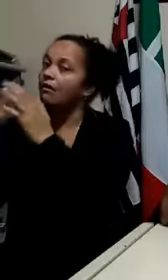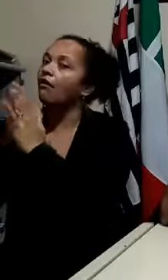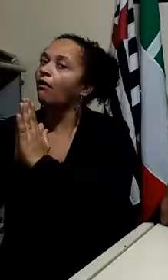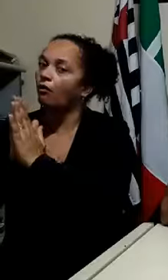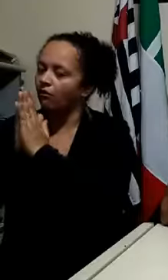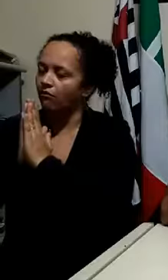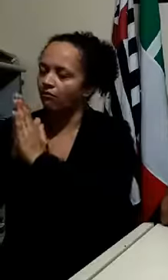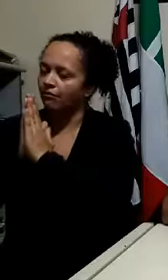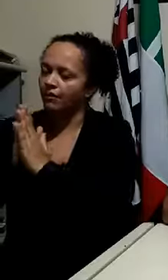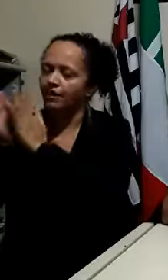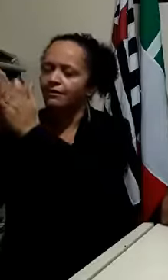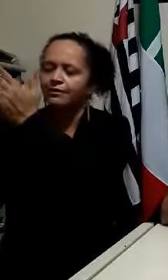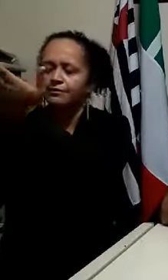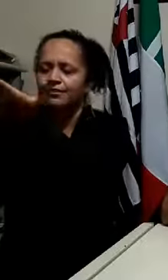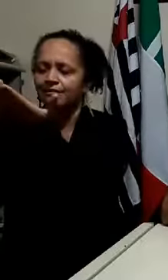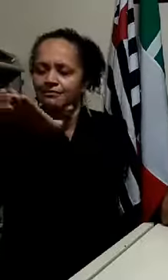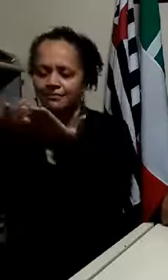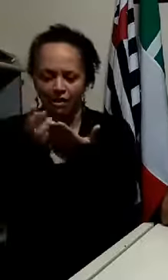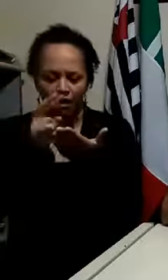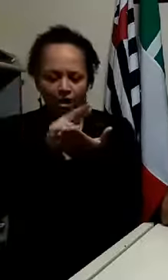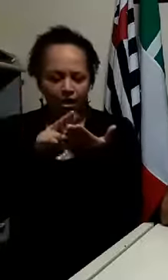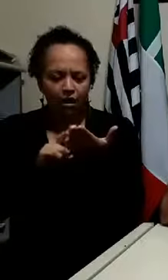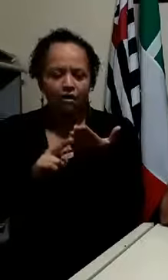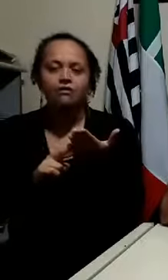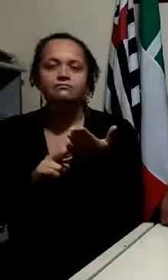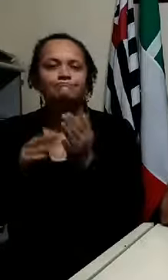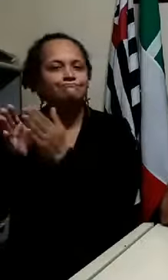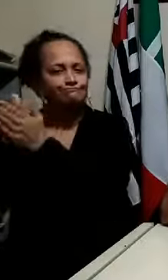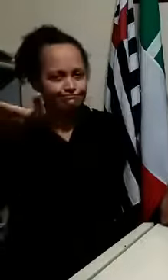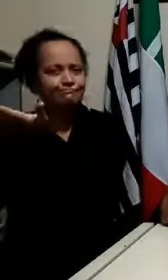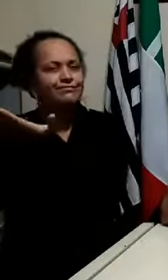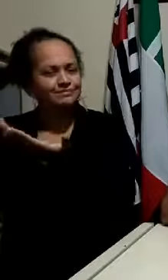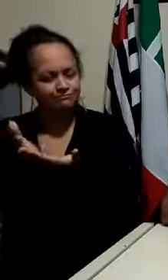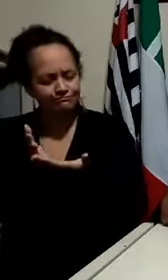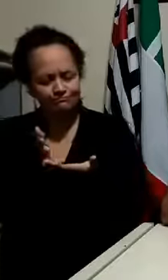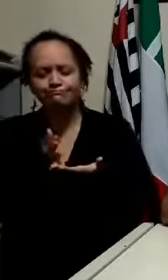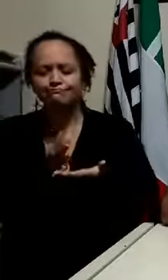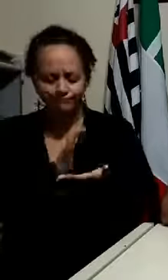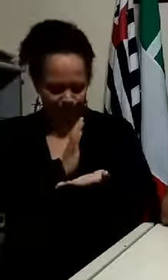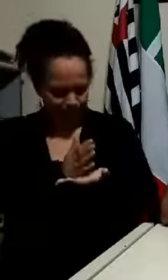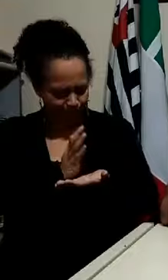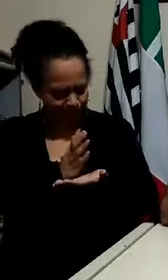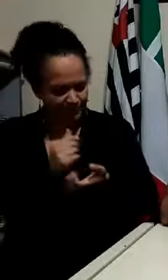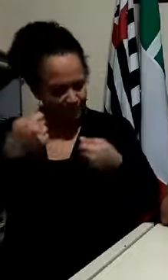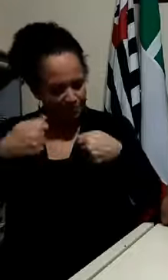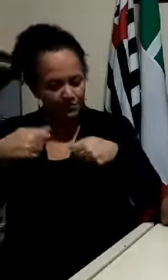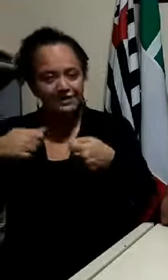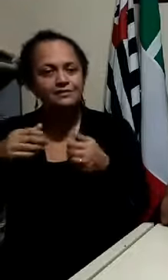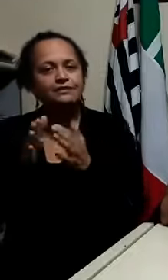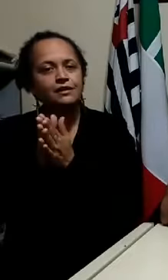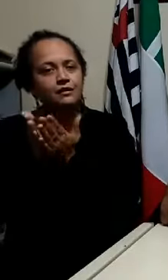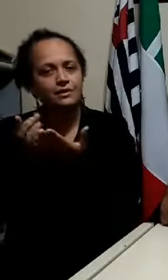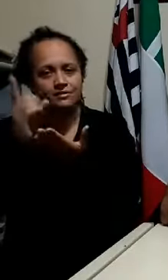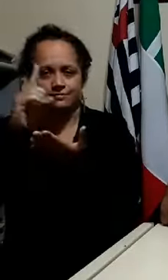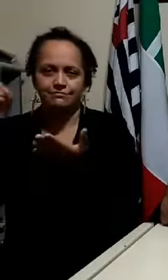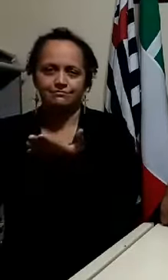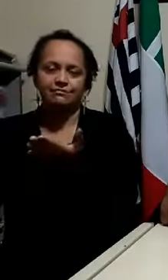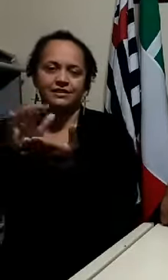a palavra de Deus, abrindo espaços no nosso coração para que a verdade da palavra nos livre